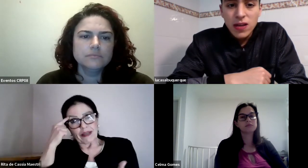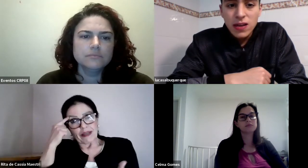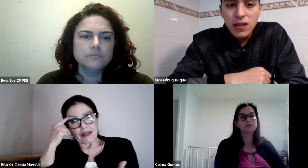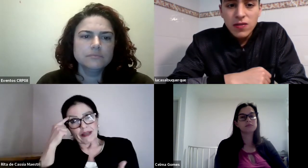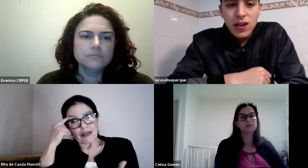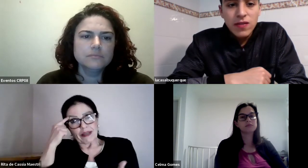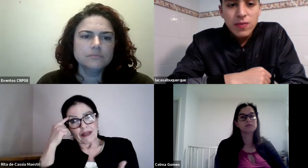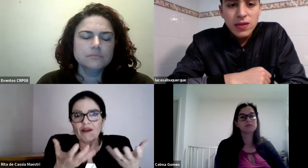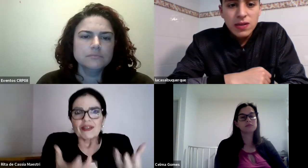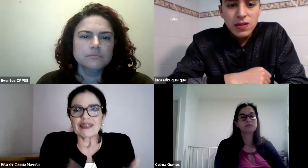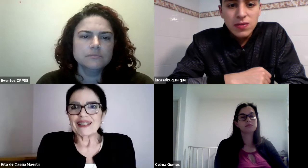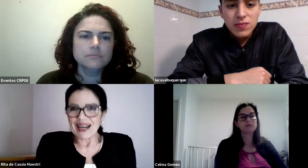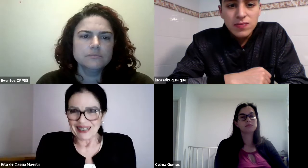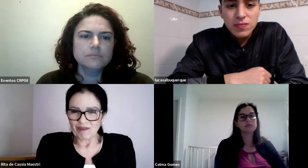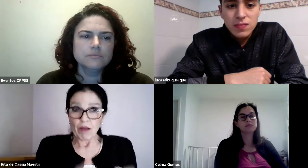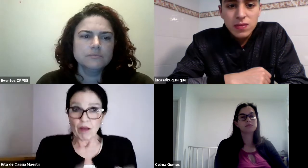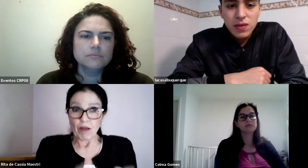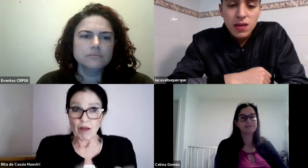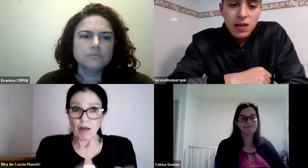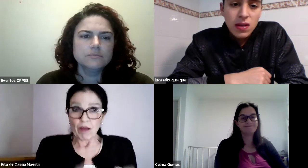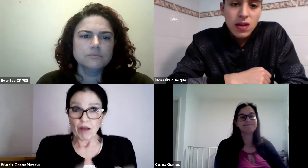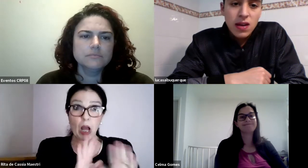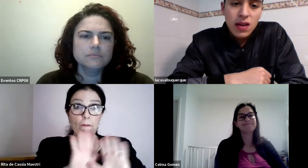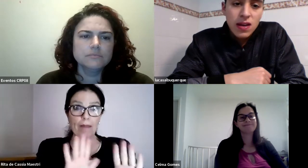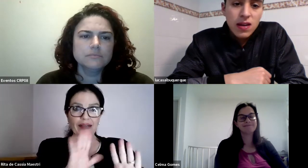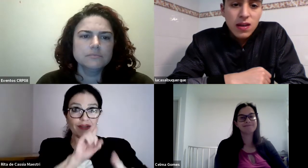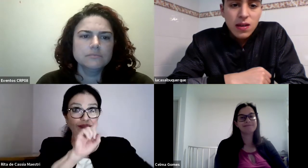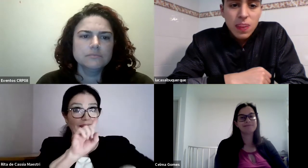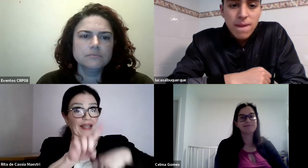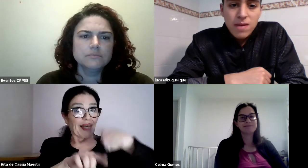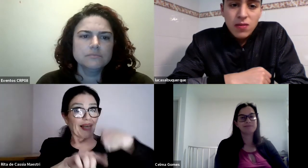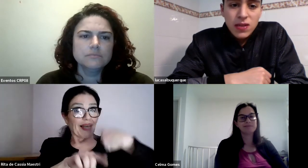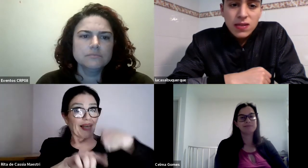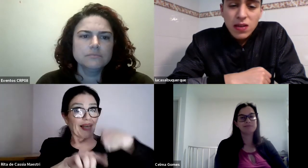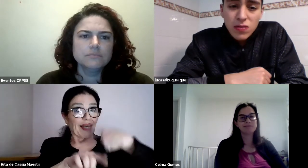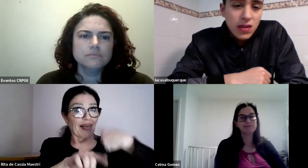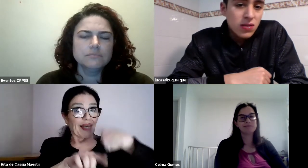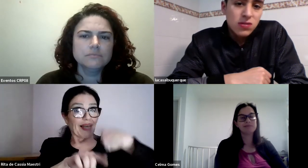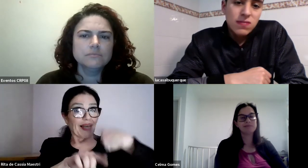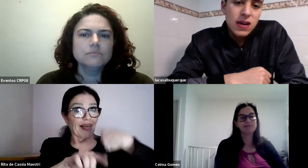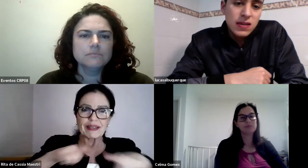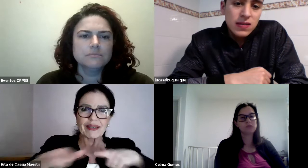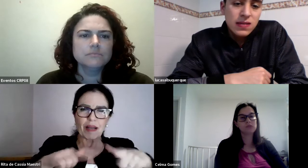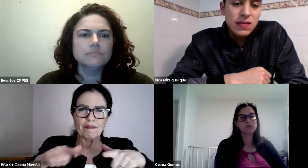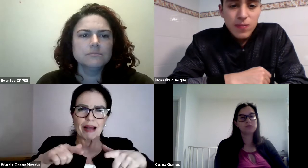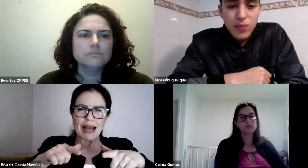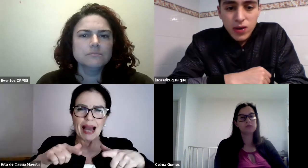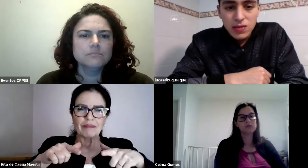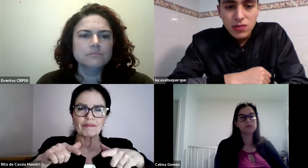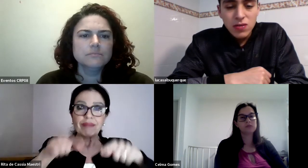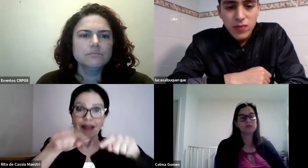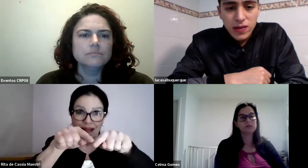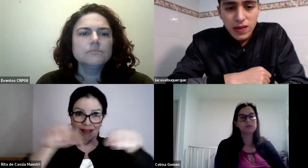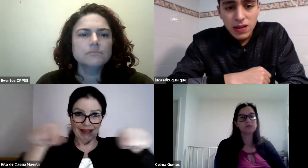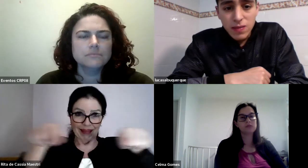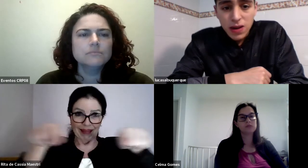eu li aquilo, ficava pensando, eu aceito isso, mas depois, quando